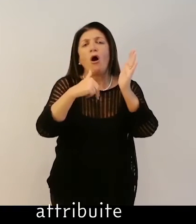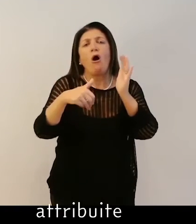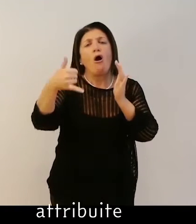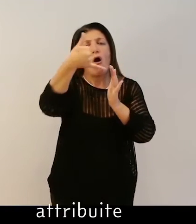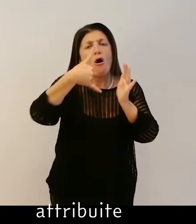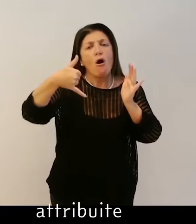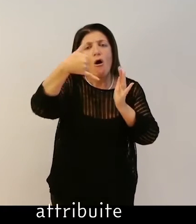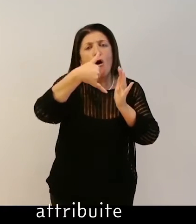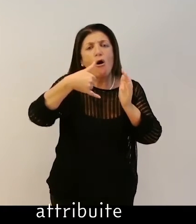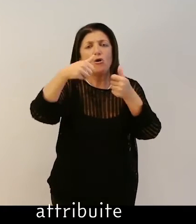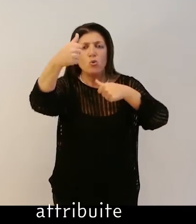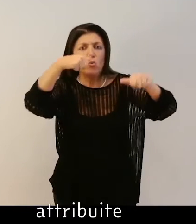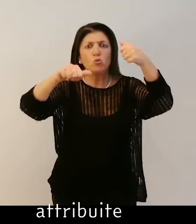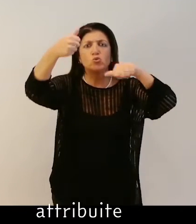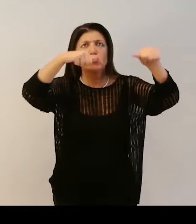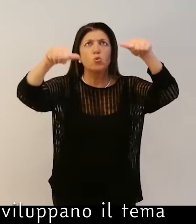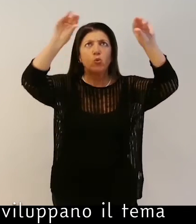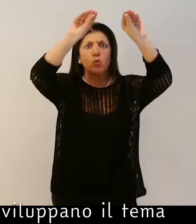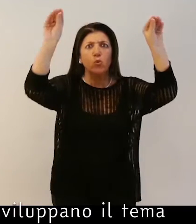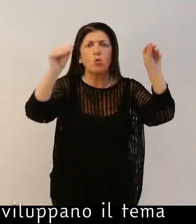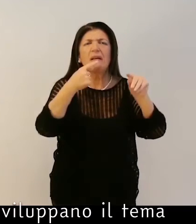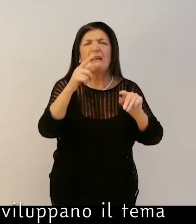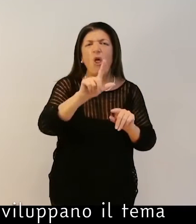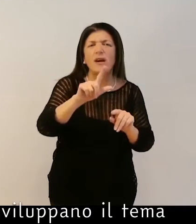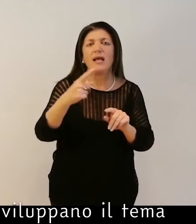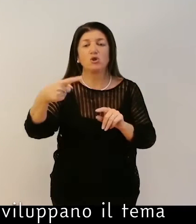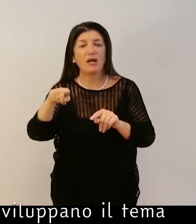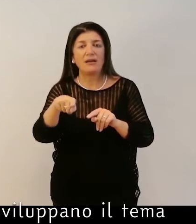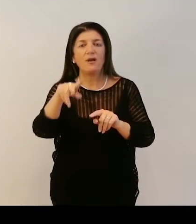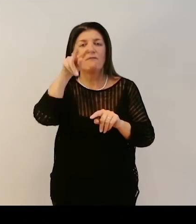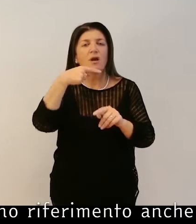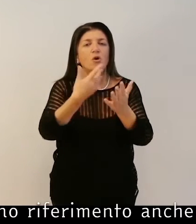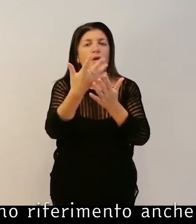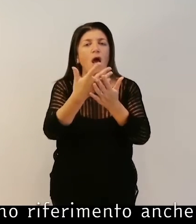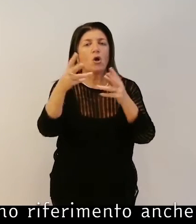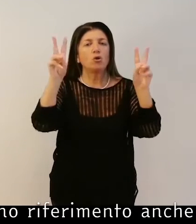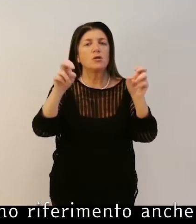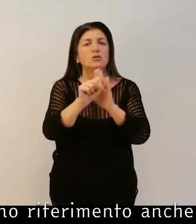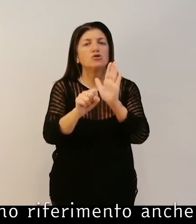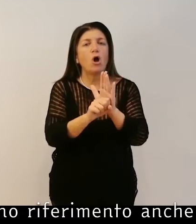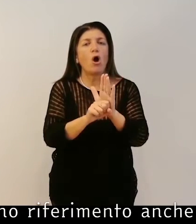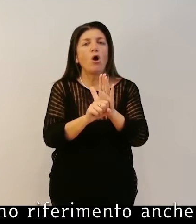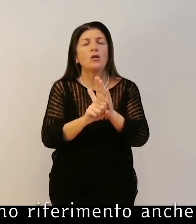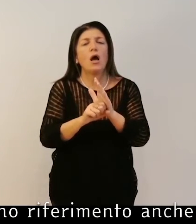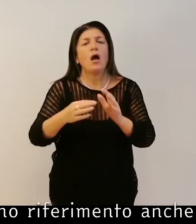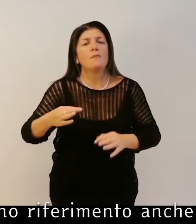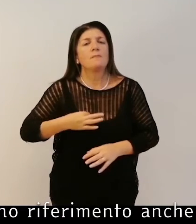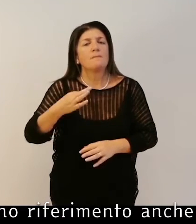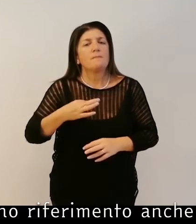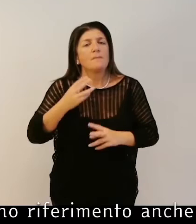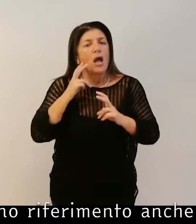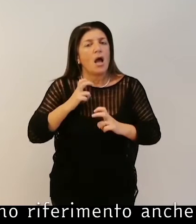attribuite a Lorenzo Garbieri. Sviluppano il tema della passione, al quale fanno riferimento anche i